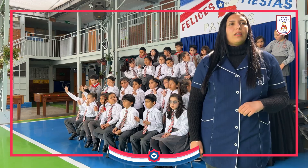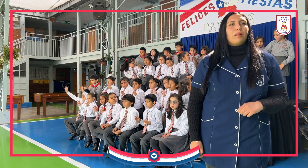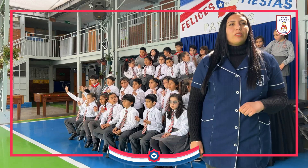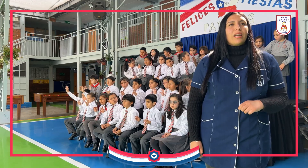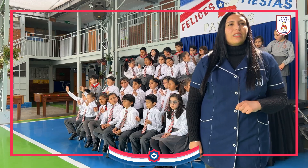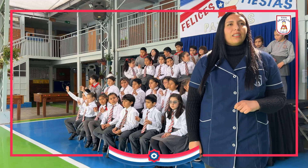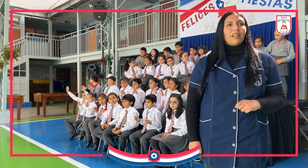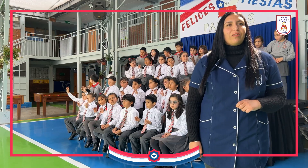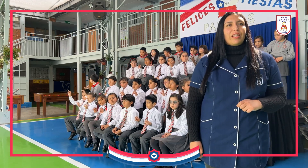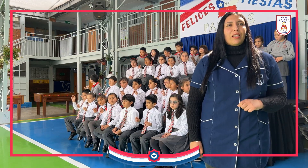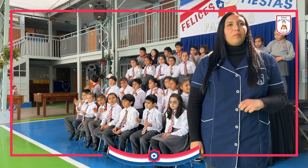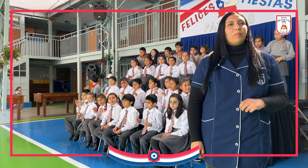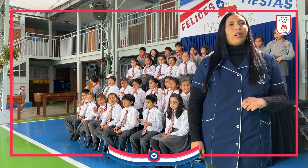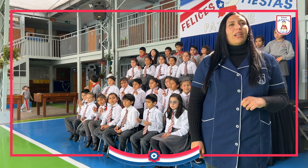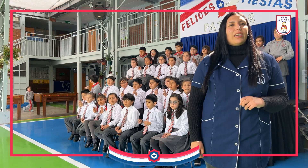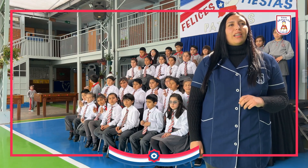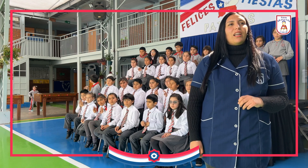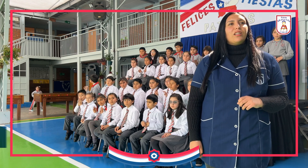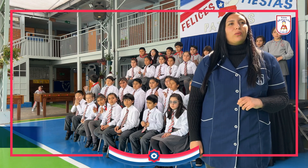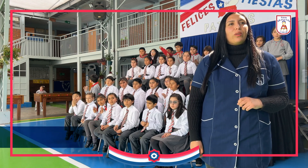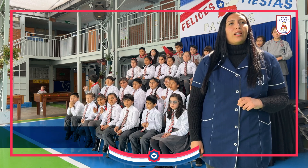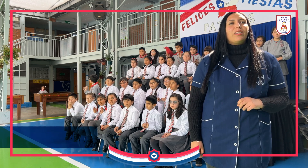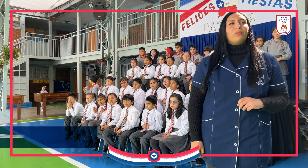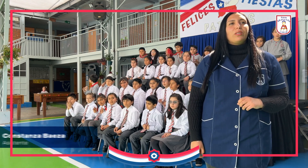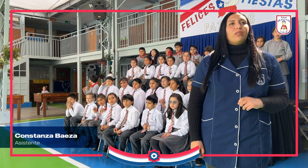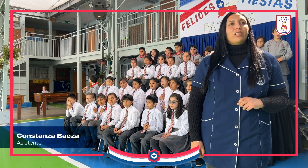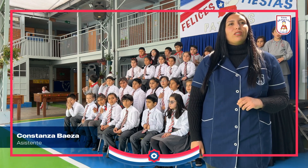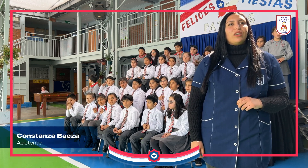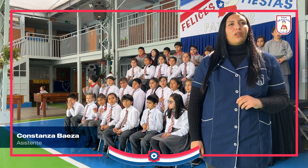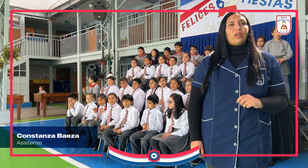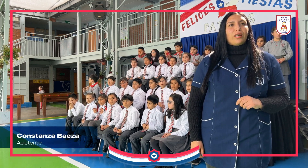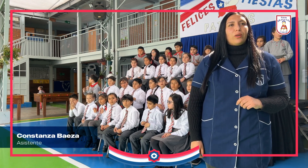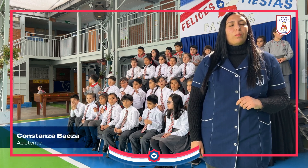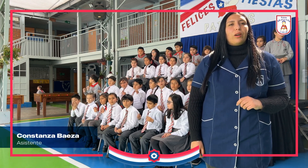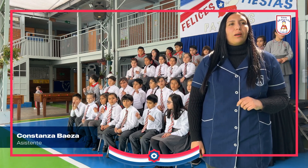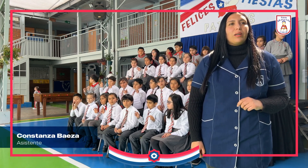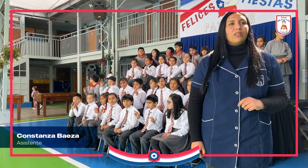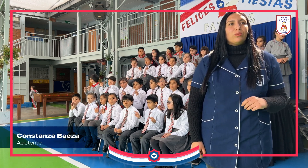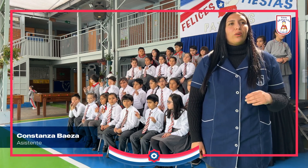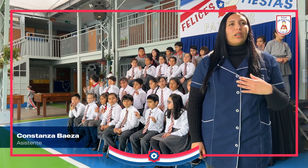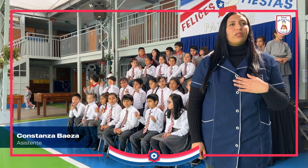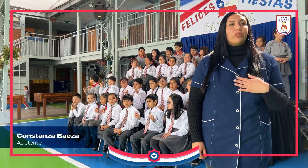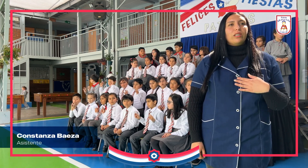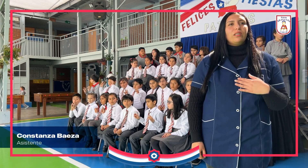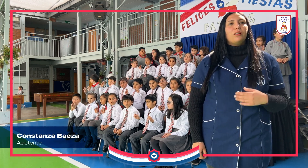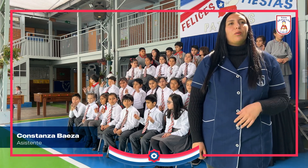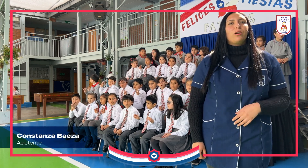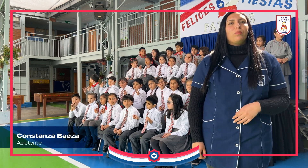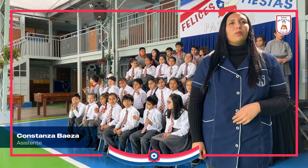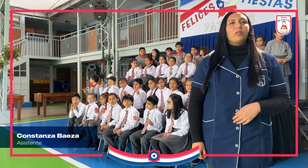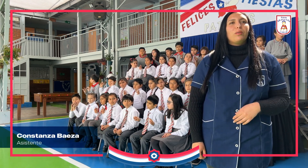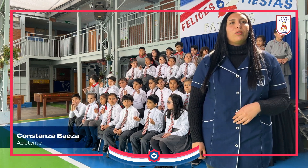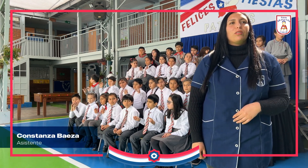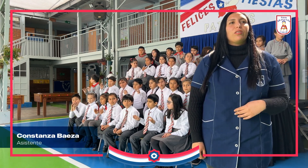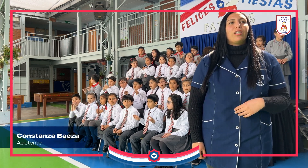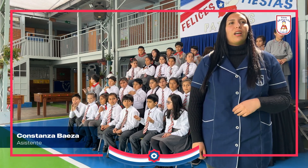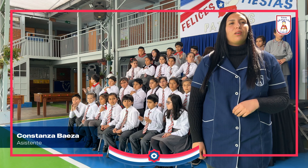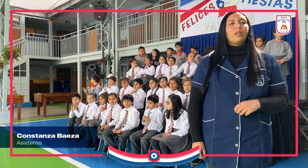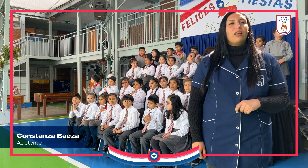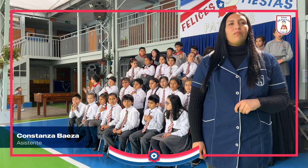Damos gracias a la vida por la alegría y la ternura de nuestros niños en el colegio, por la paz en sus corazones y por el compromiso amoroso de cada una de las